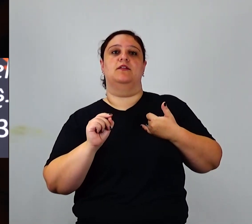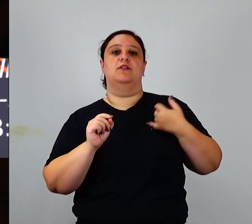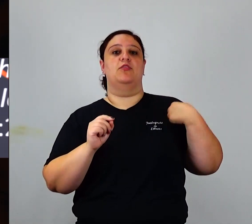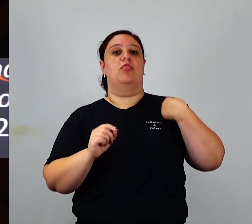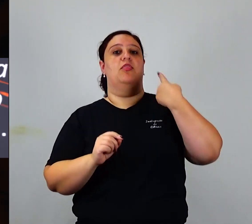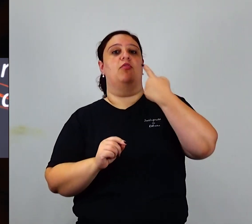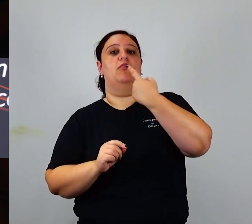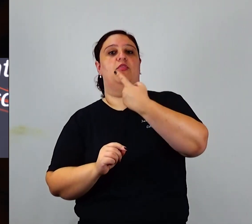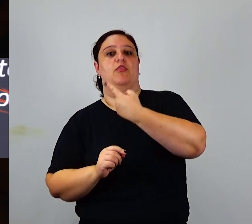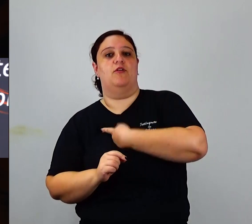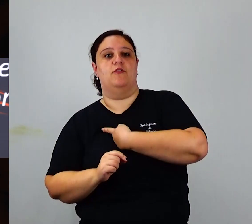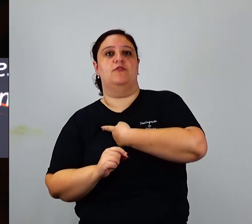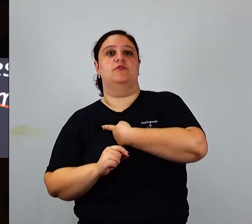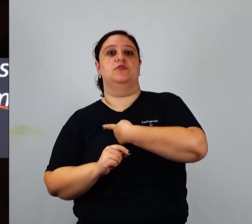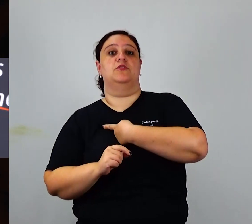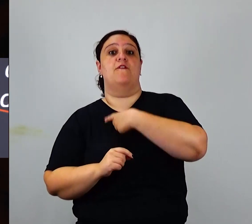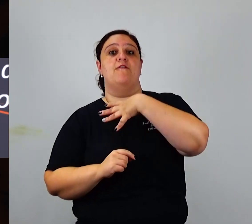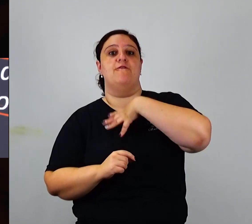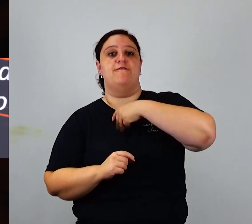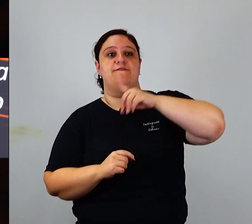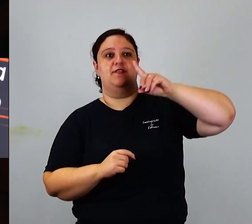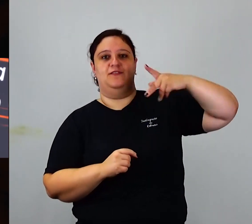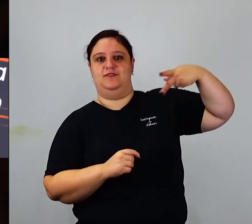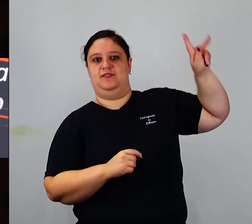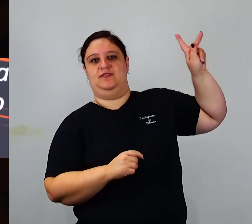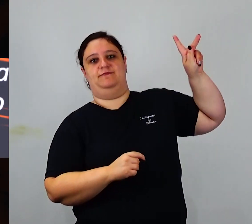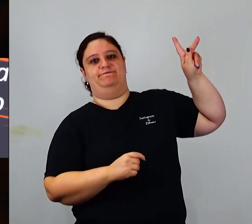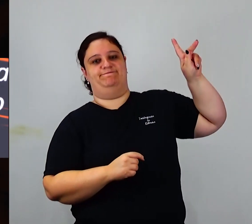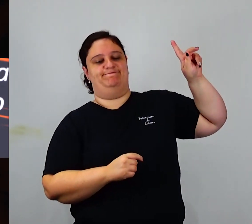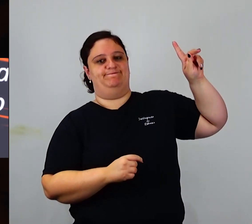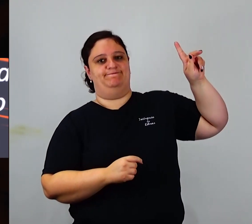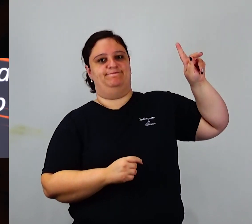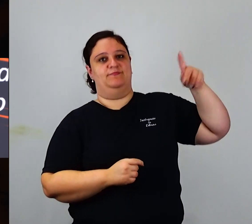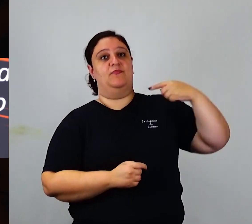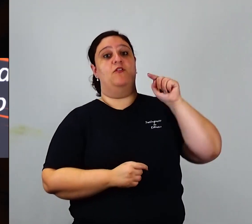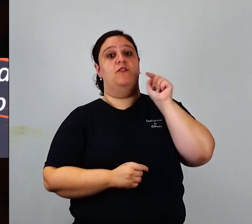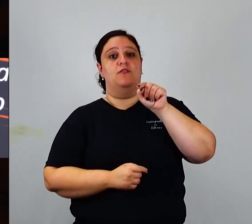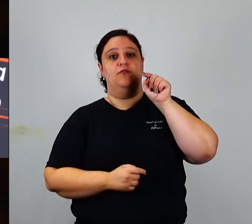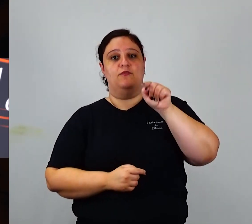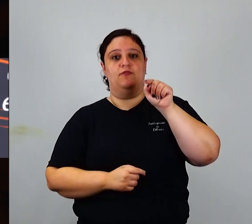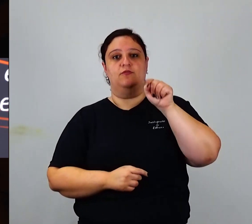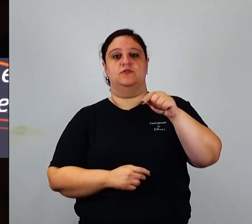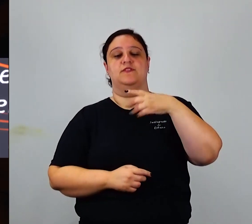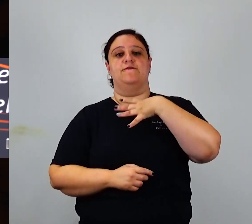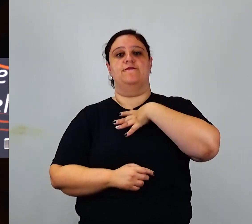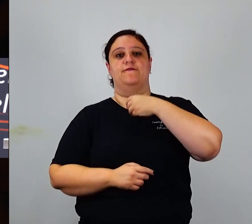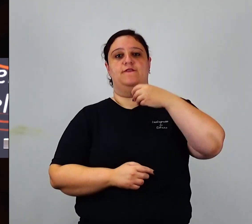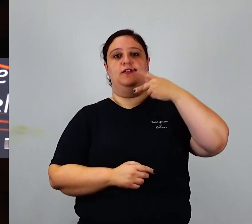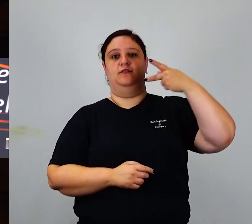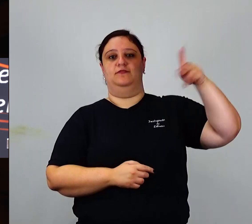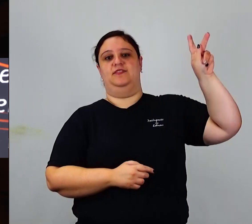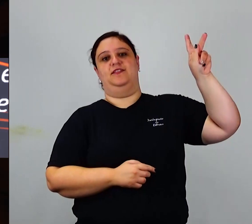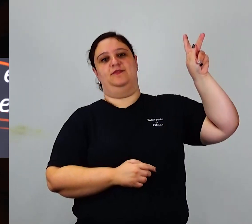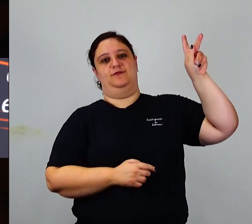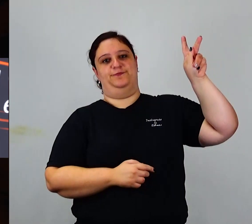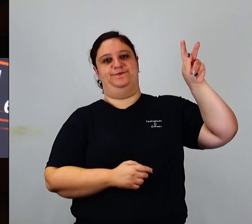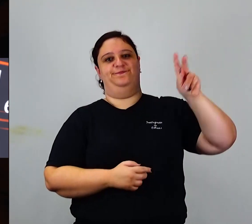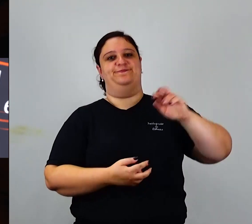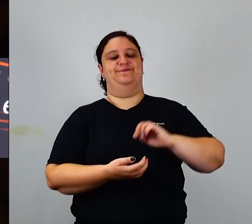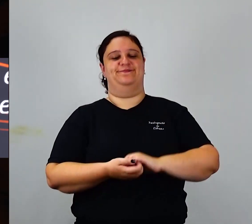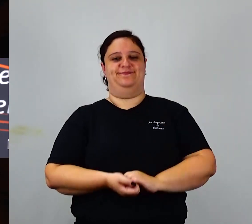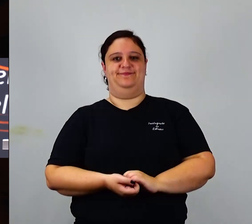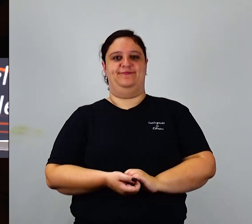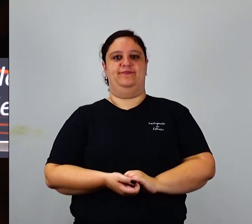Nós somos filhos. Você é um filho de